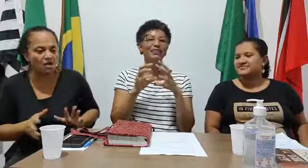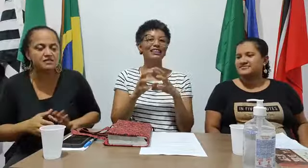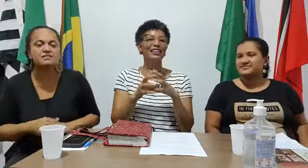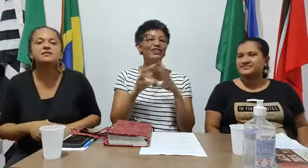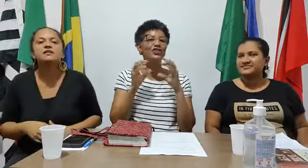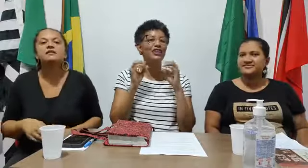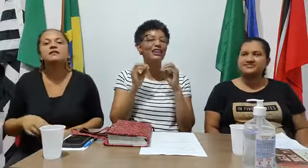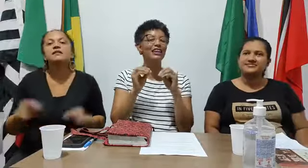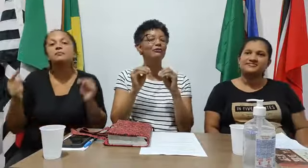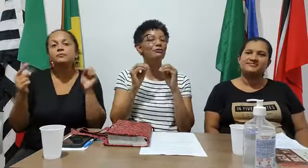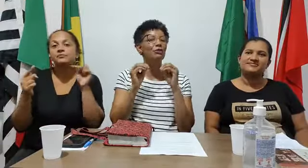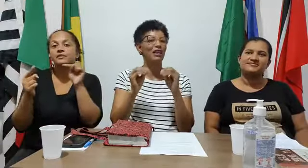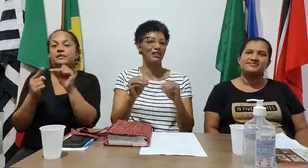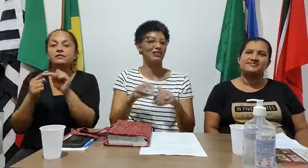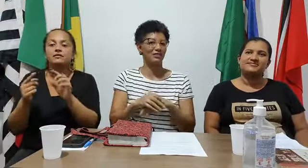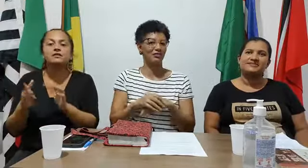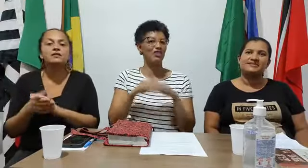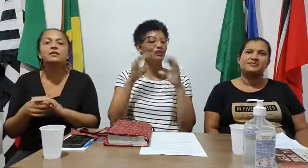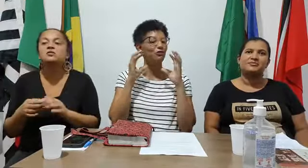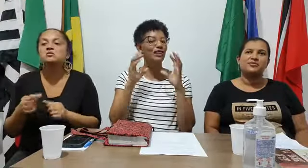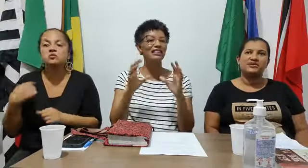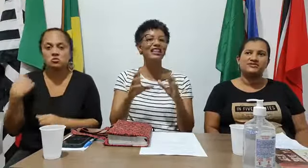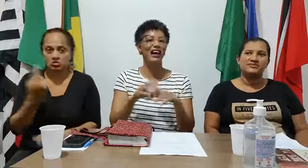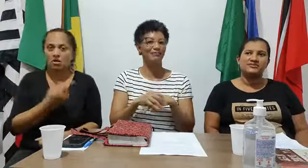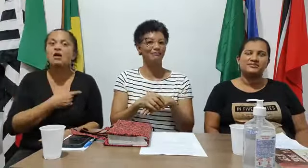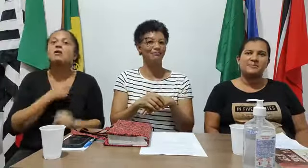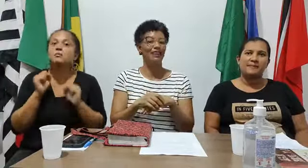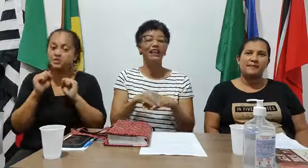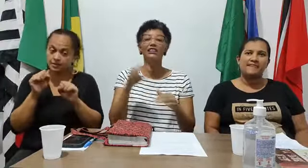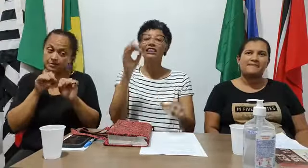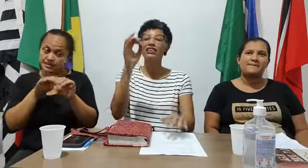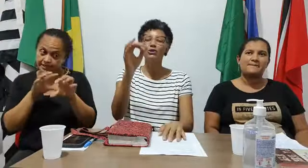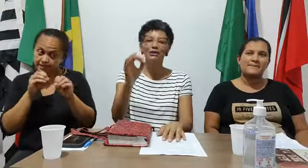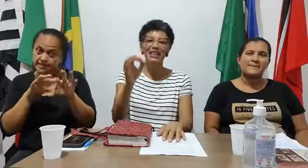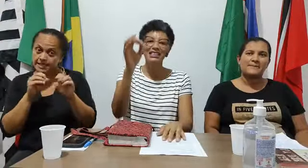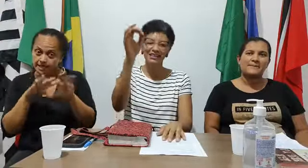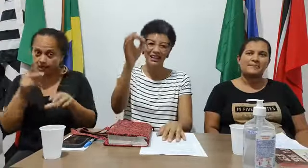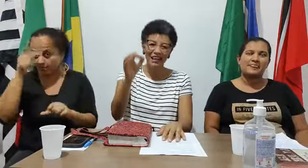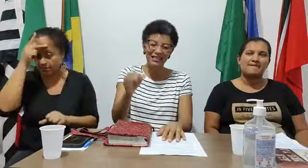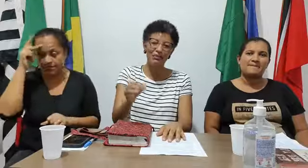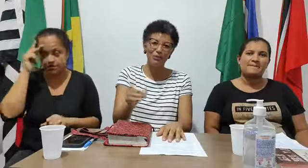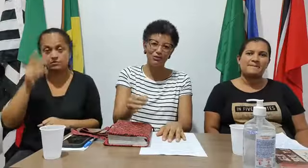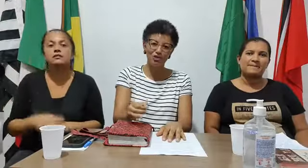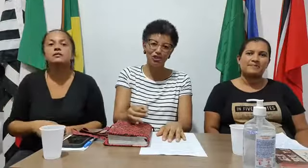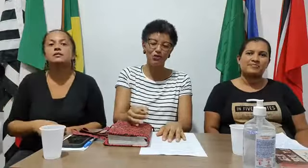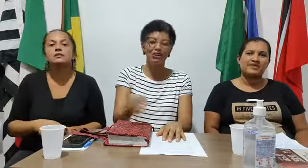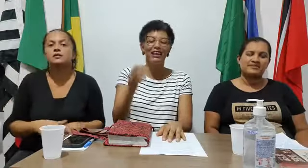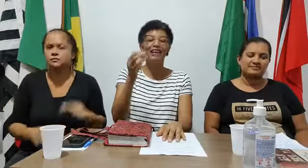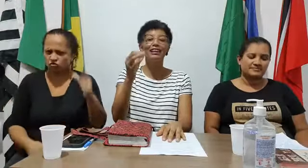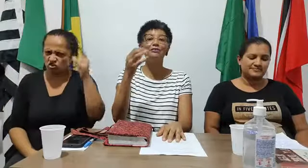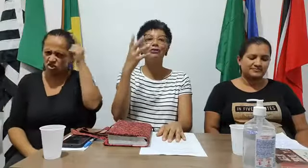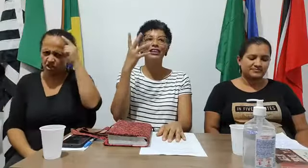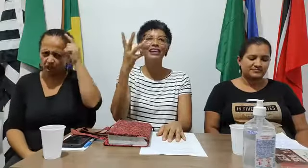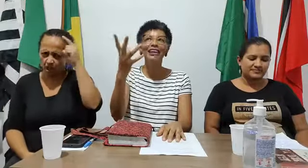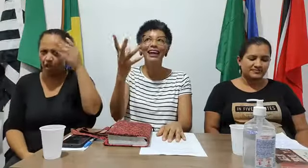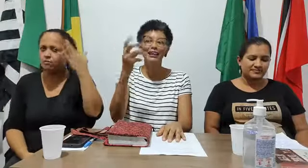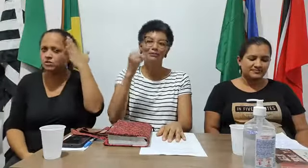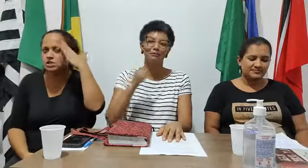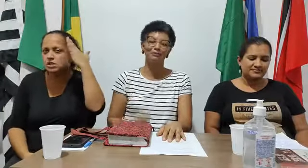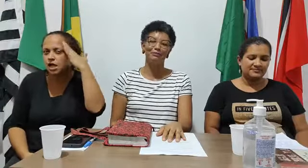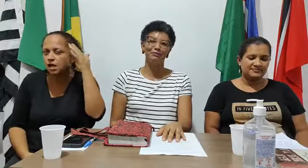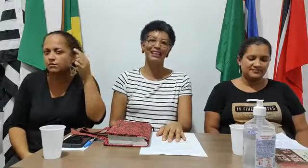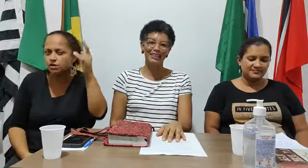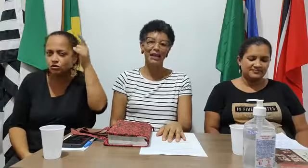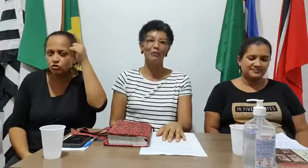um poder de influência, de influenciar. Tanto é que Satanás, sabendo disso, ele foi em